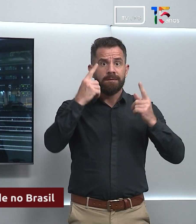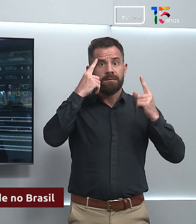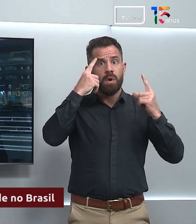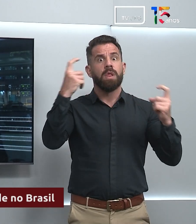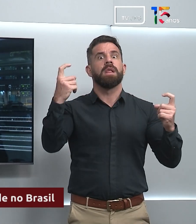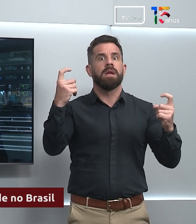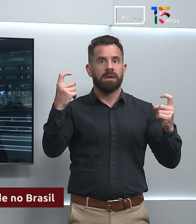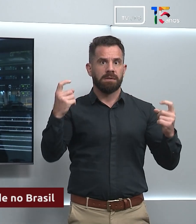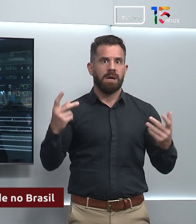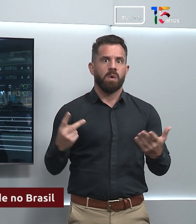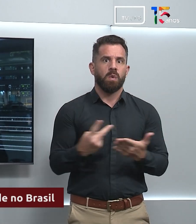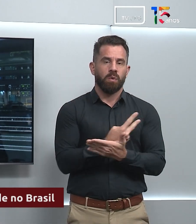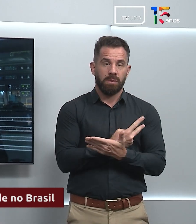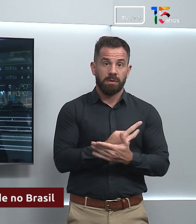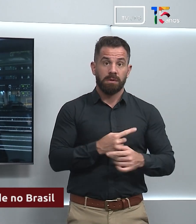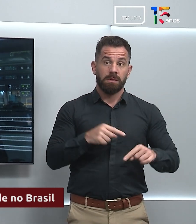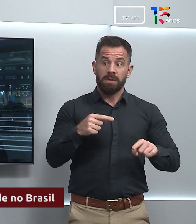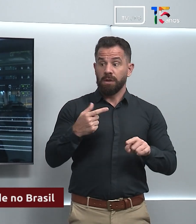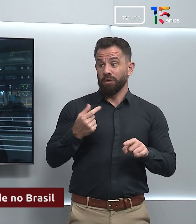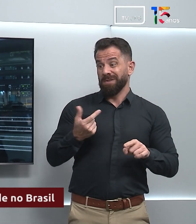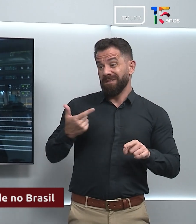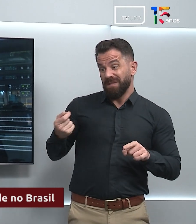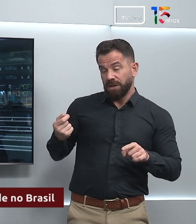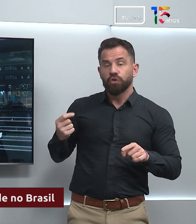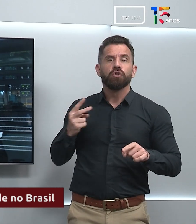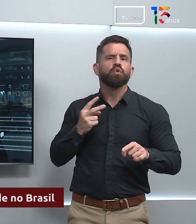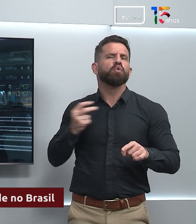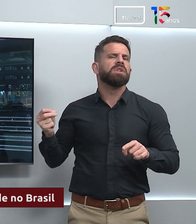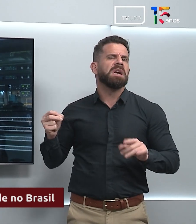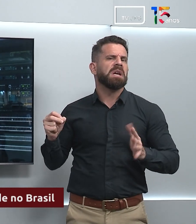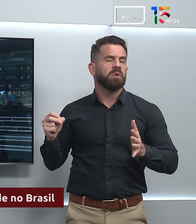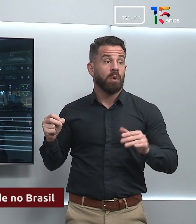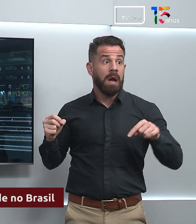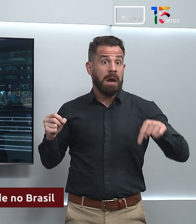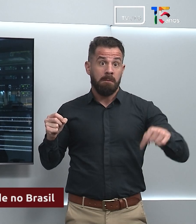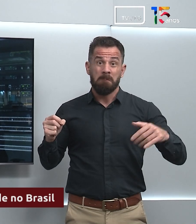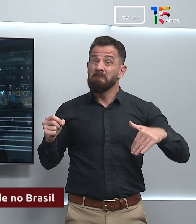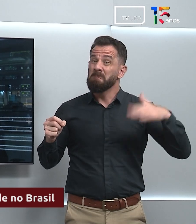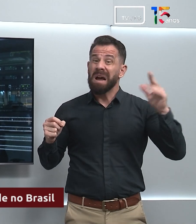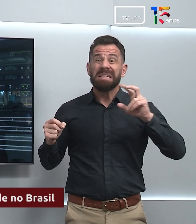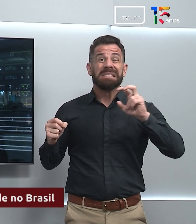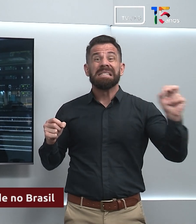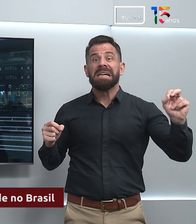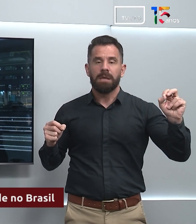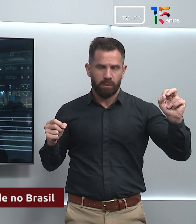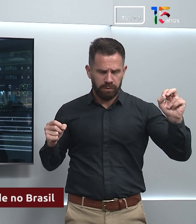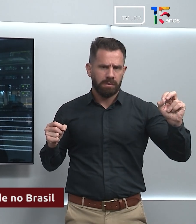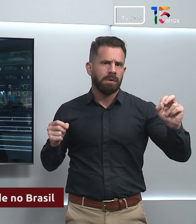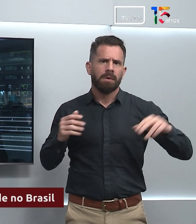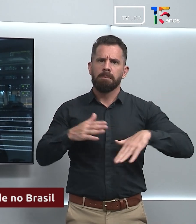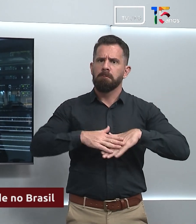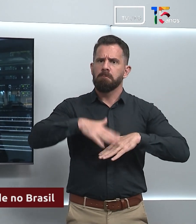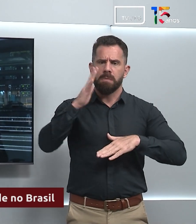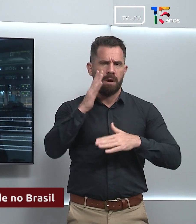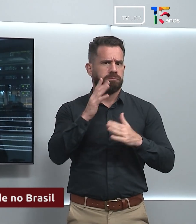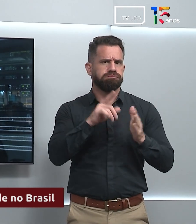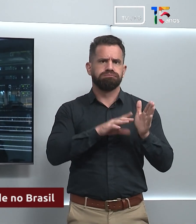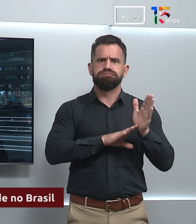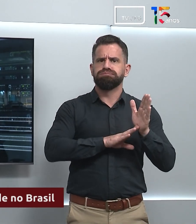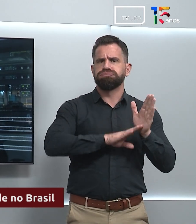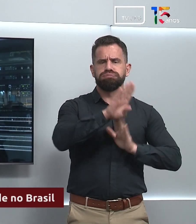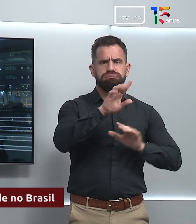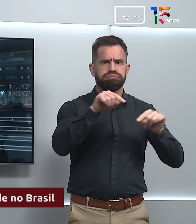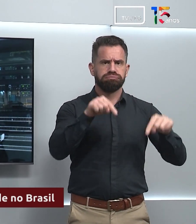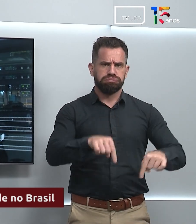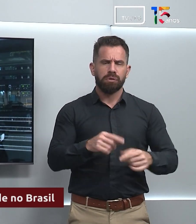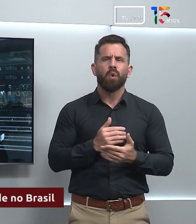2020 para mais de 500 neste ano, sendo o maior número registrado desde o começo desse levantamento, que foi em